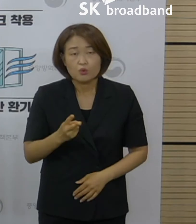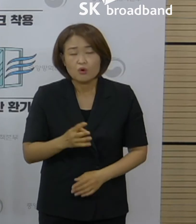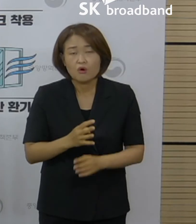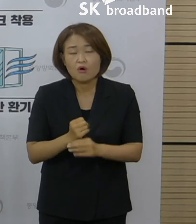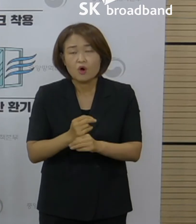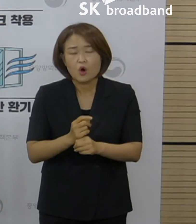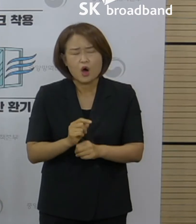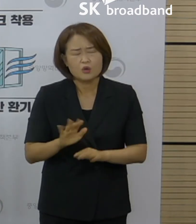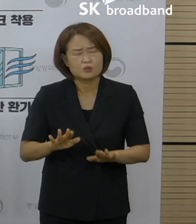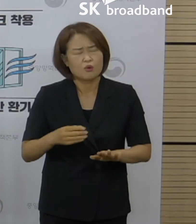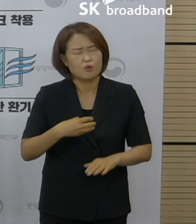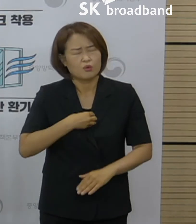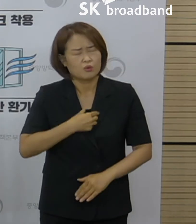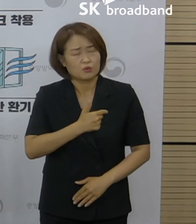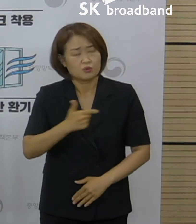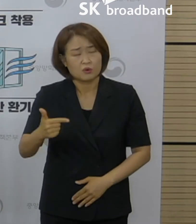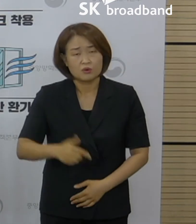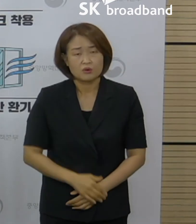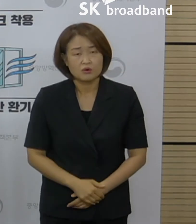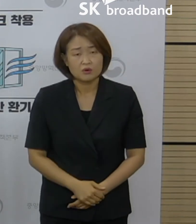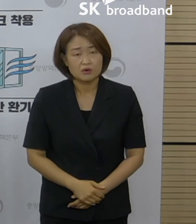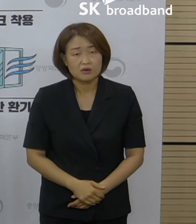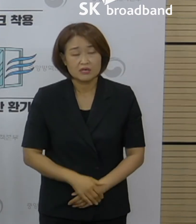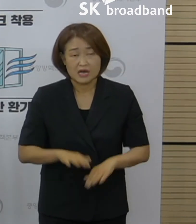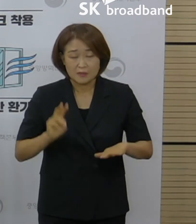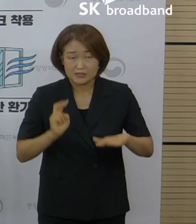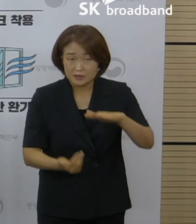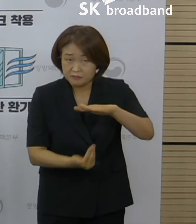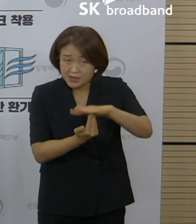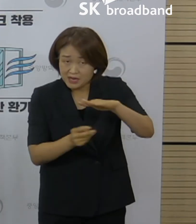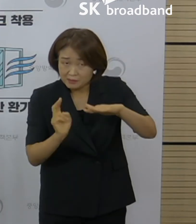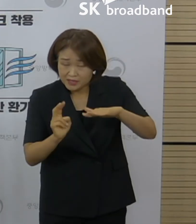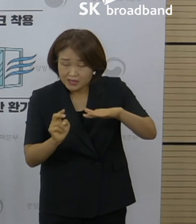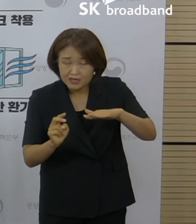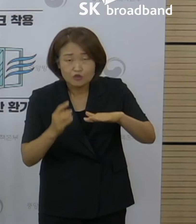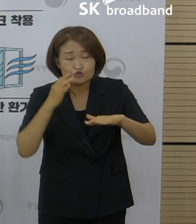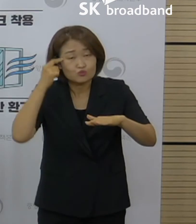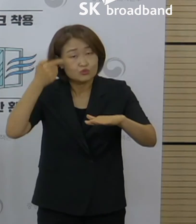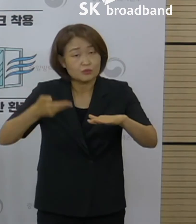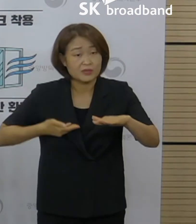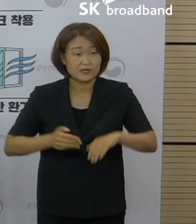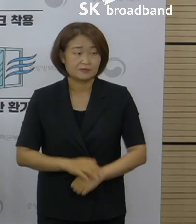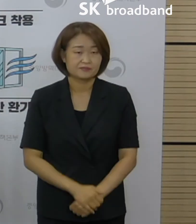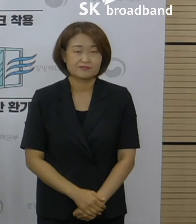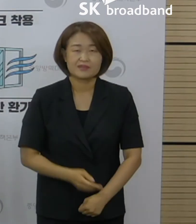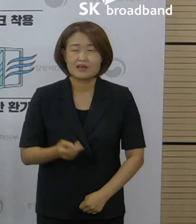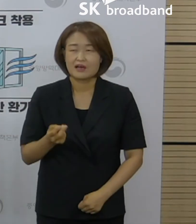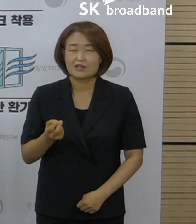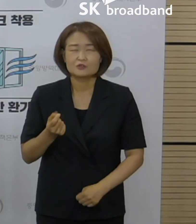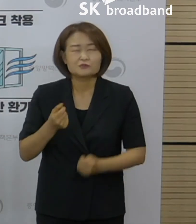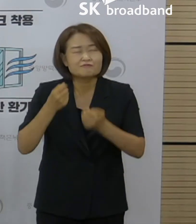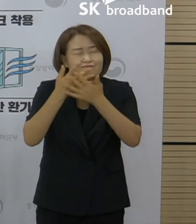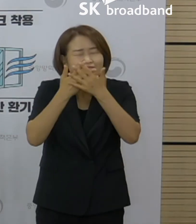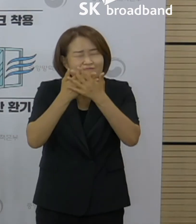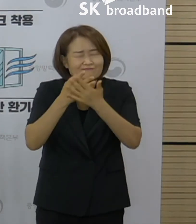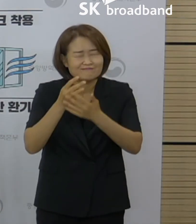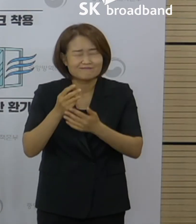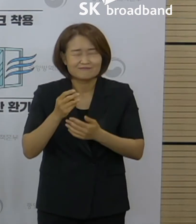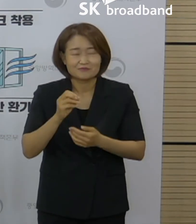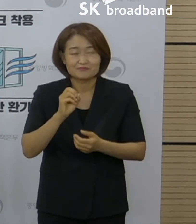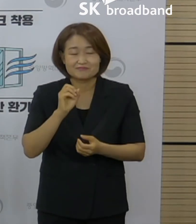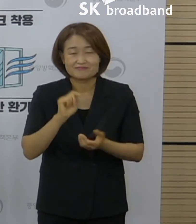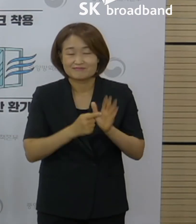있었는지 확인해 달라는 질문입니다. 예, 제가 아까 그 좀 추상적으로 말씀드렸는데